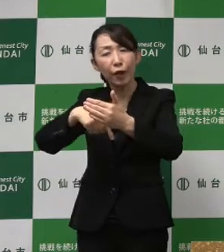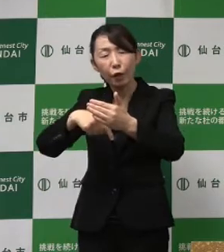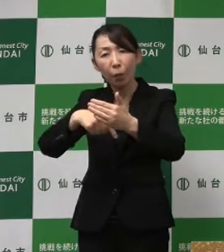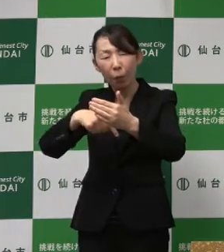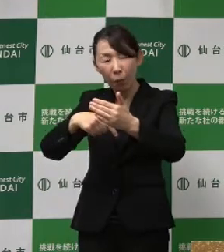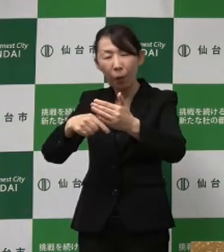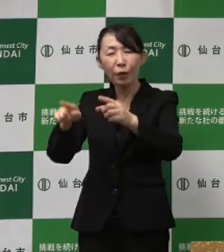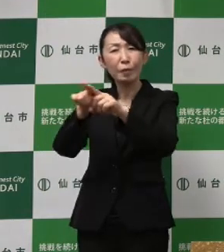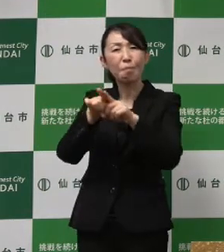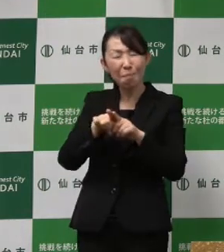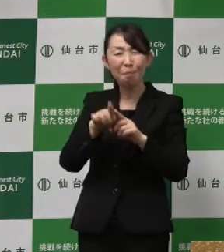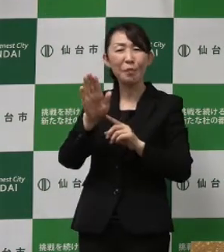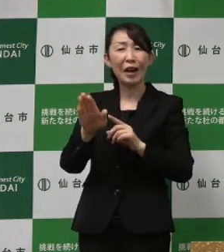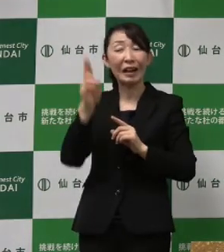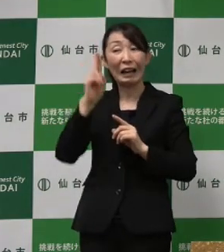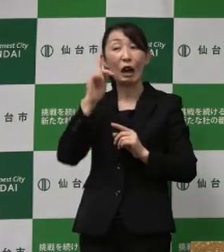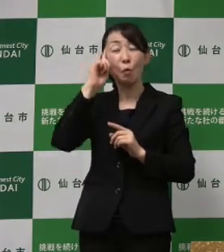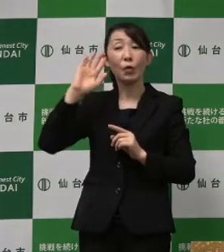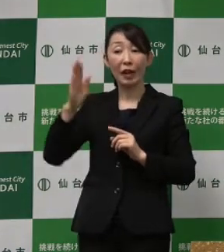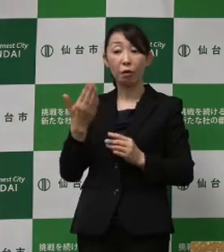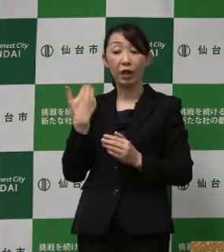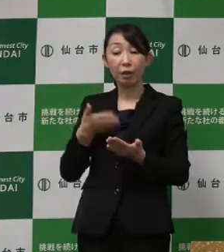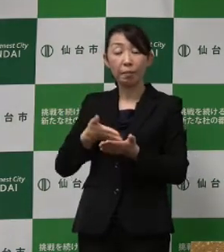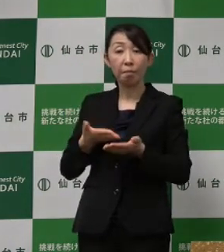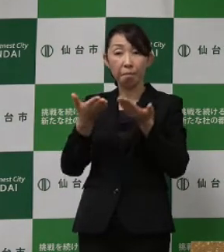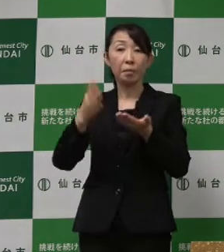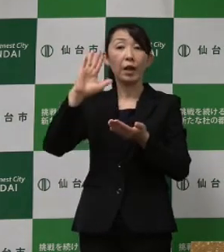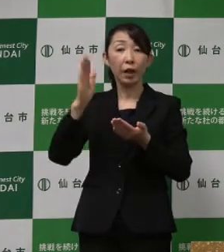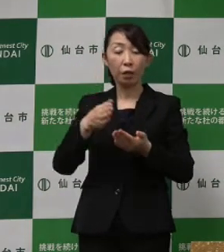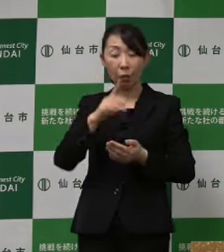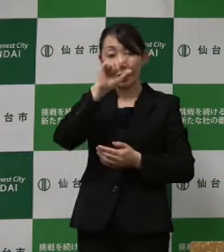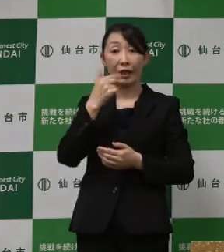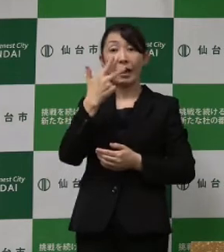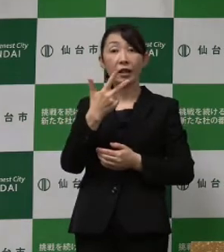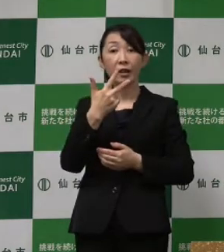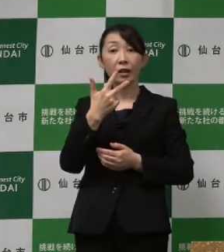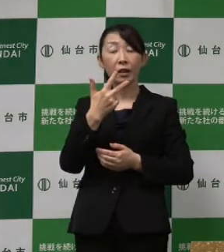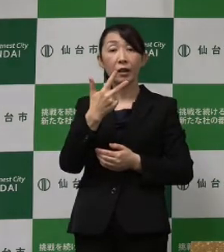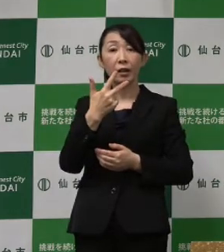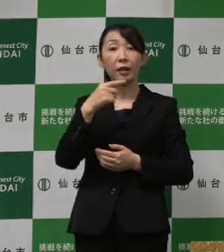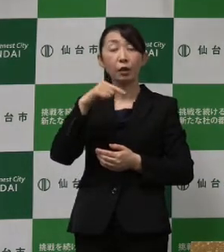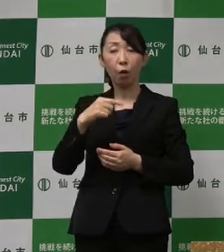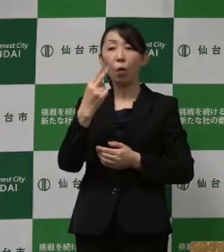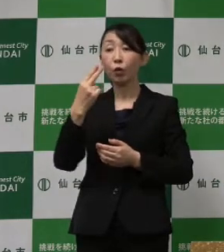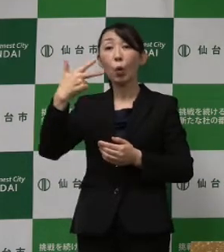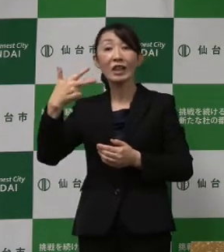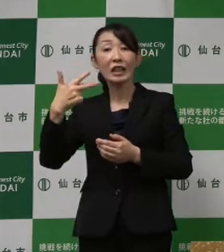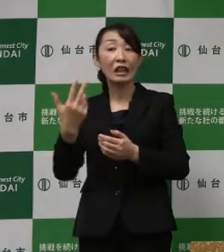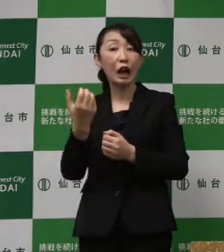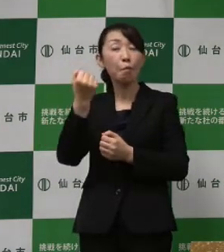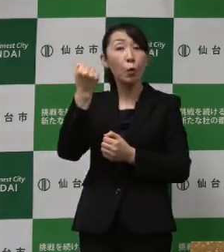ますけれども、先ほどもちょっとご説明申し上げましたけれども、本市の都市が持っ